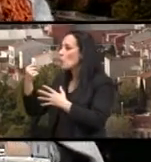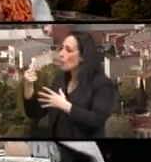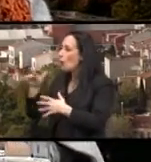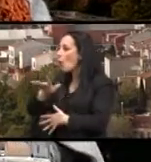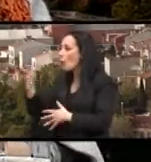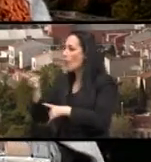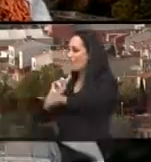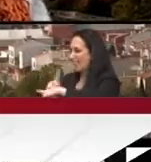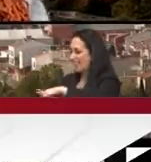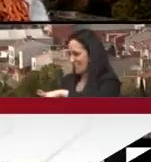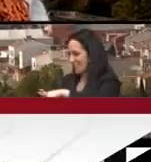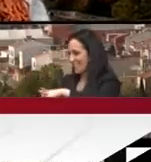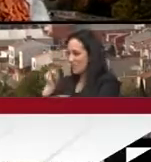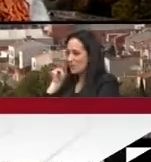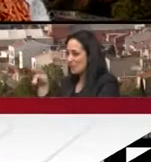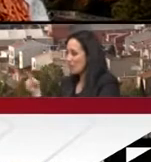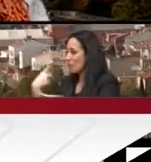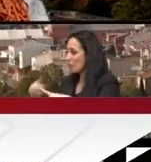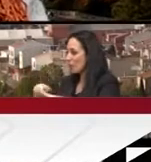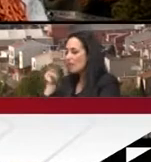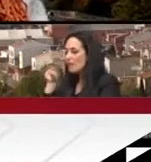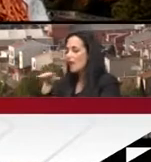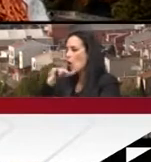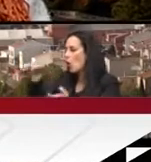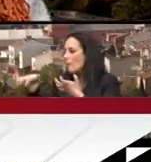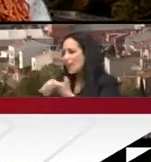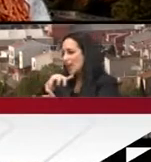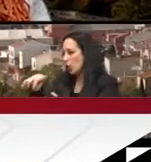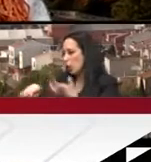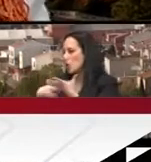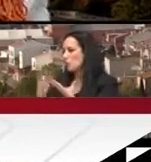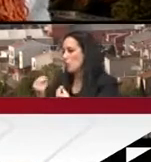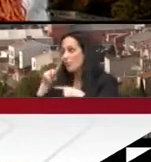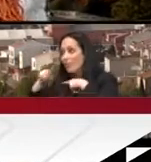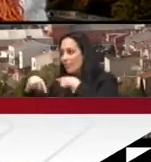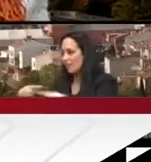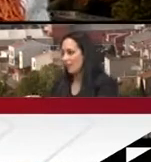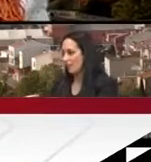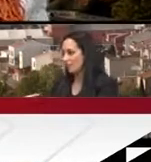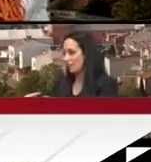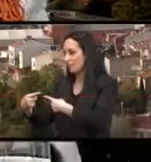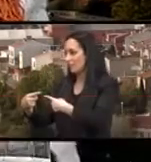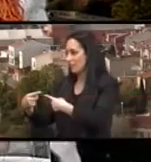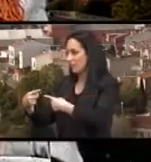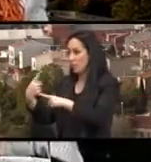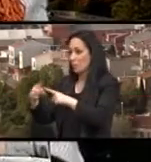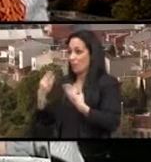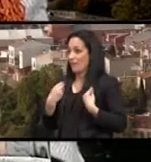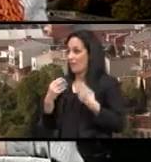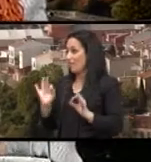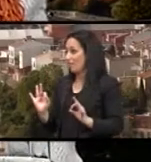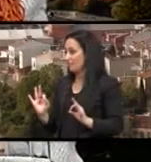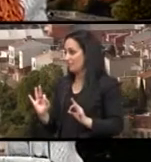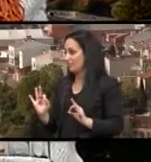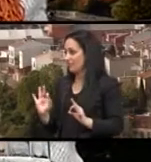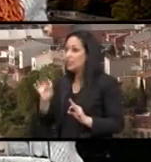no. Buit. A veure, jo veig moltes complicacions en el dia a dia de com està en si la vida, no? Si